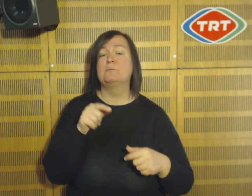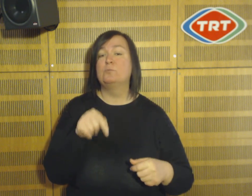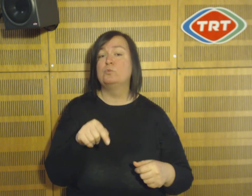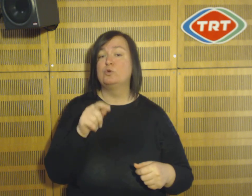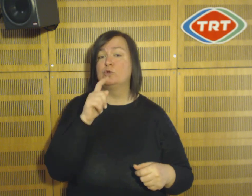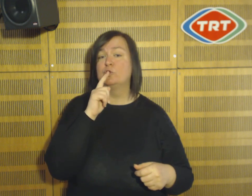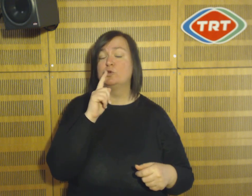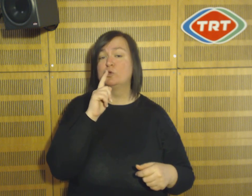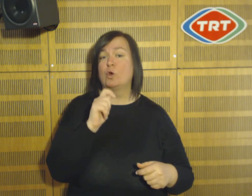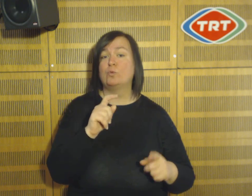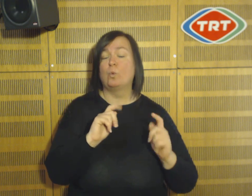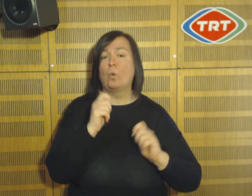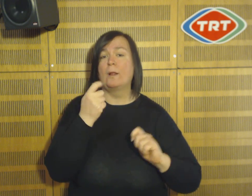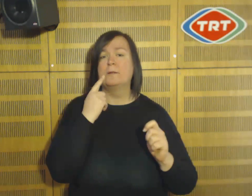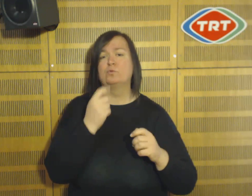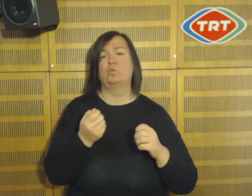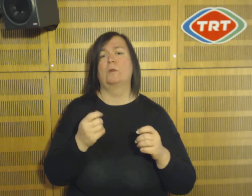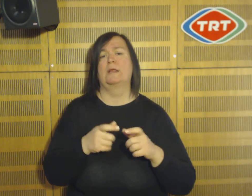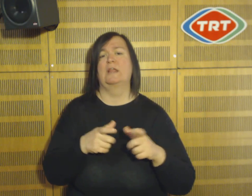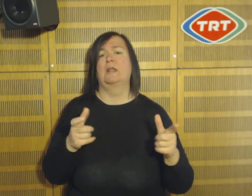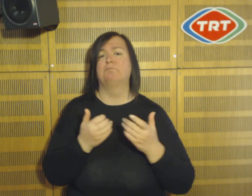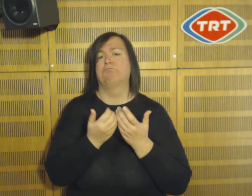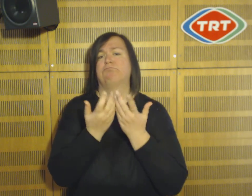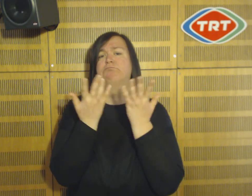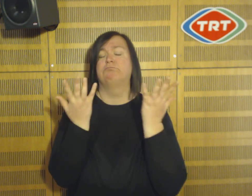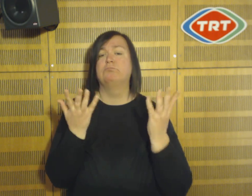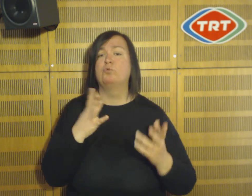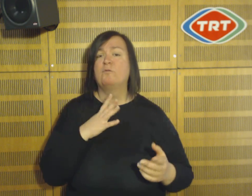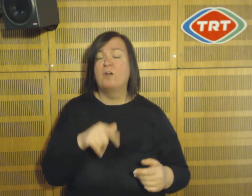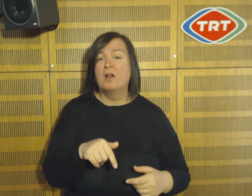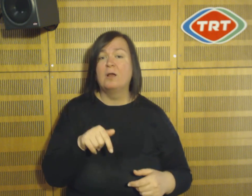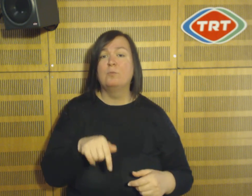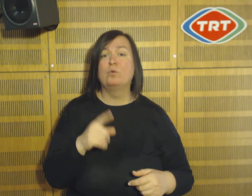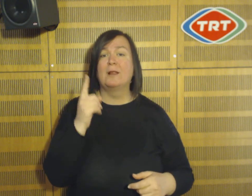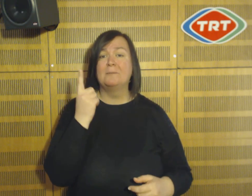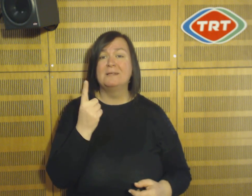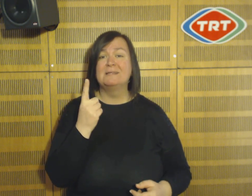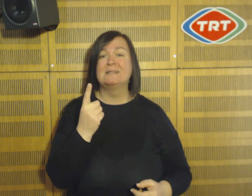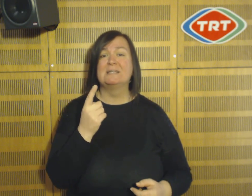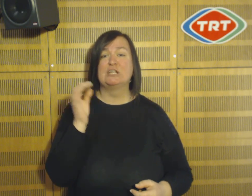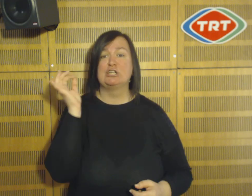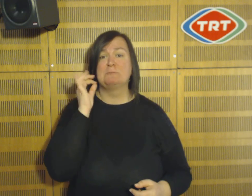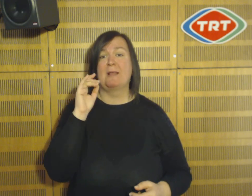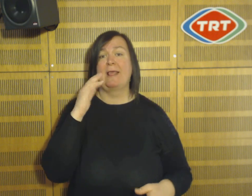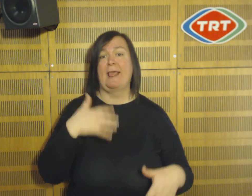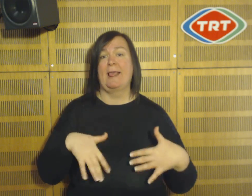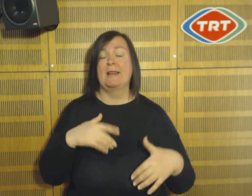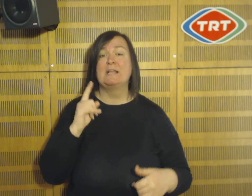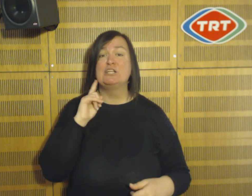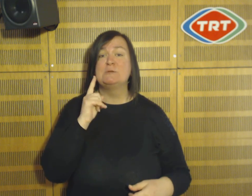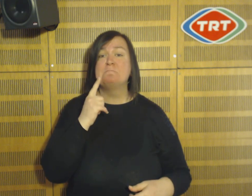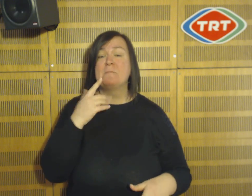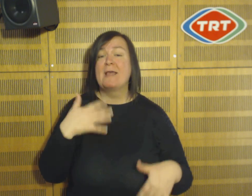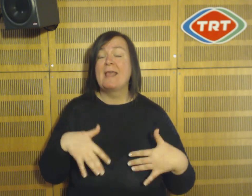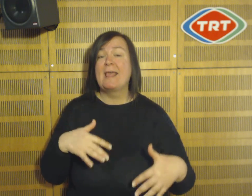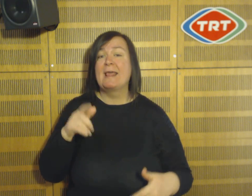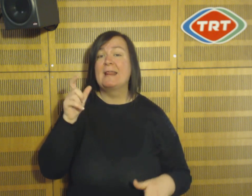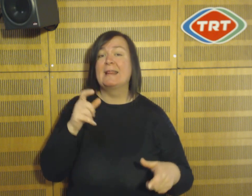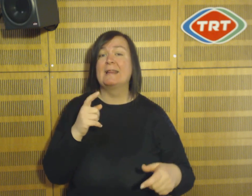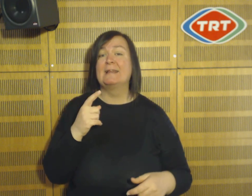kullanıcısına baktığımızda Aslında çok geniş bir yelpazeyle karşılaşıyoruz Çünkü bunlardan birisi Aslında işitme engelliler Çünkü işitme engell dilsel profiline